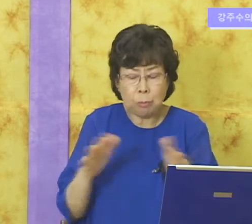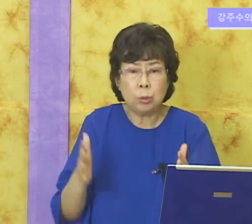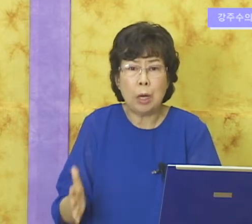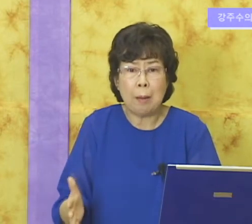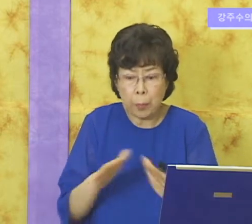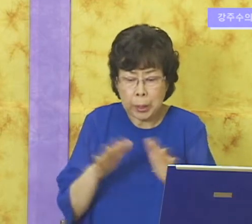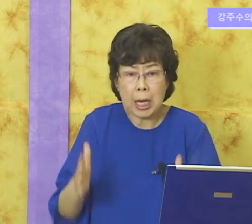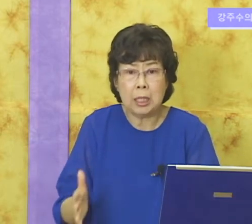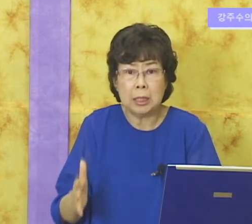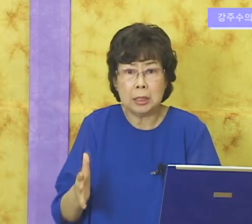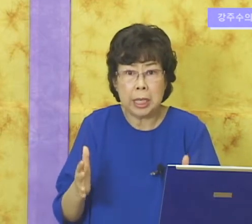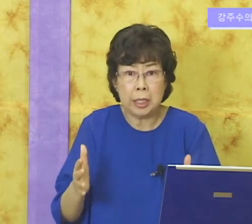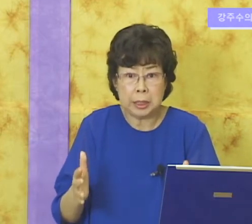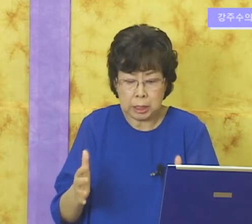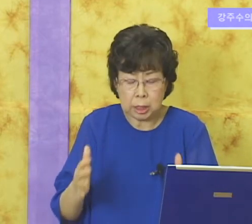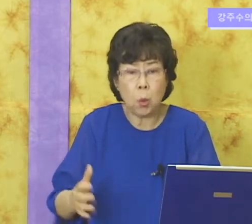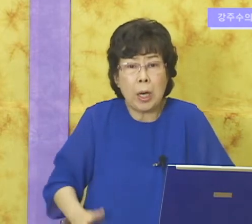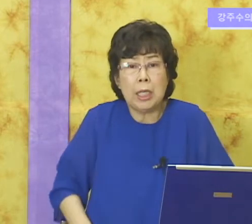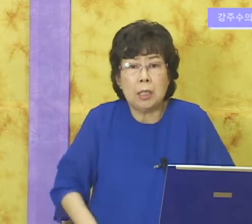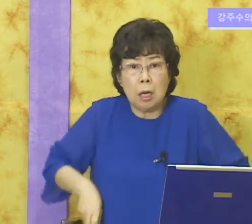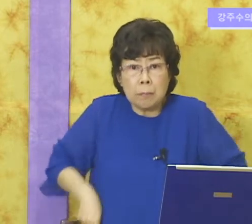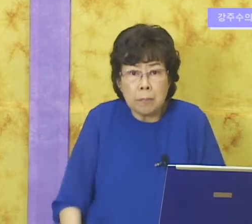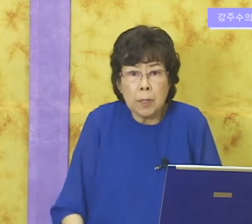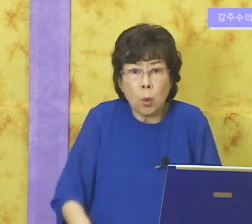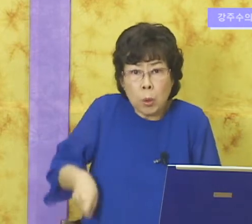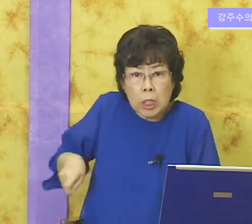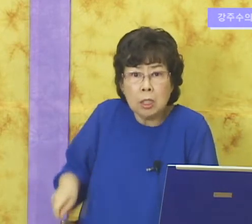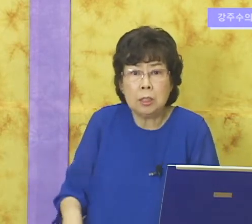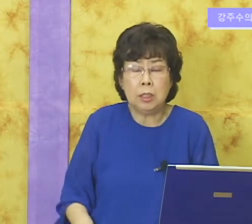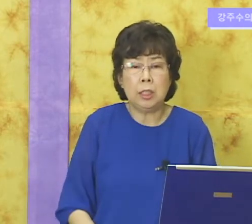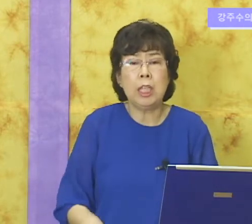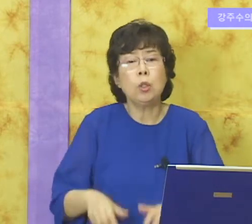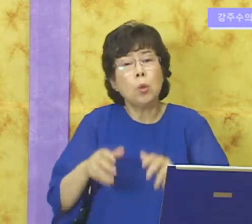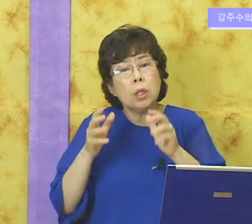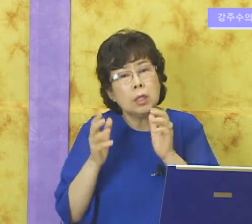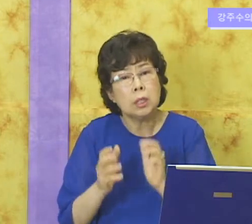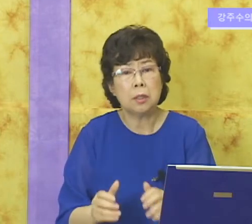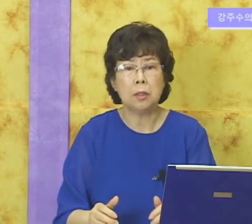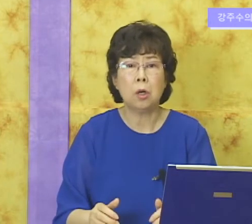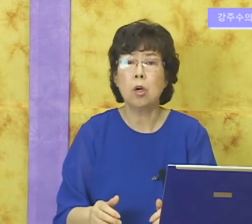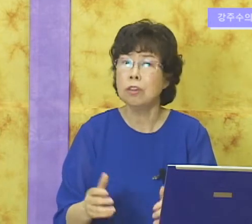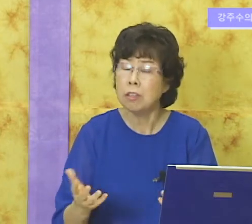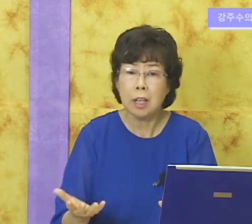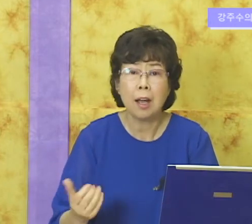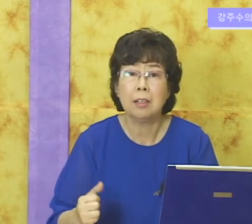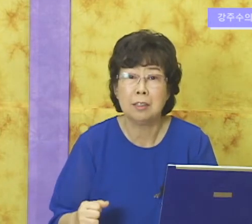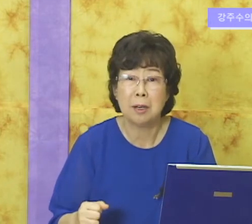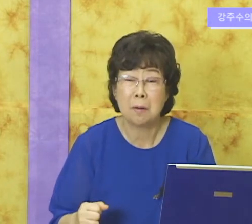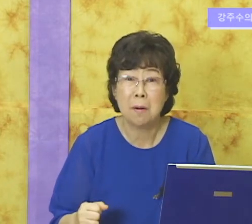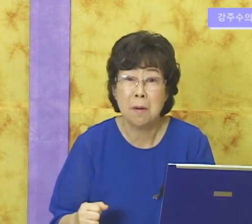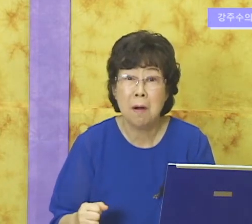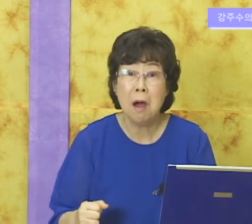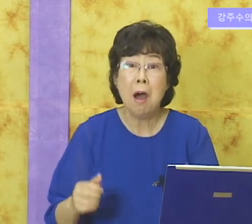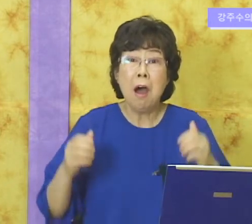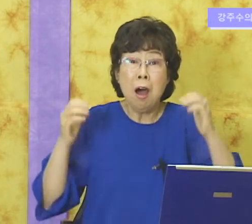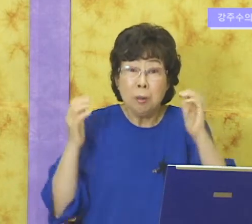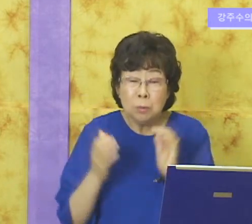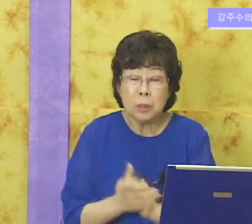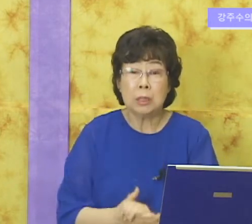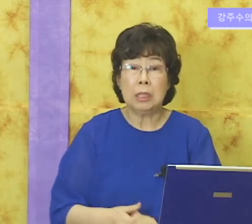아무도 안 보이게 하는 되어진 그 공간에서 돈이 떨어졌는데 이 돈 떨어진 거를 어떻게 알았느냐고 무슨